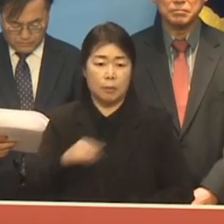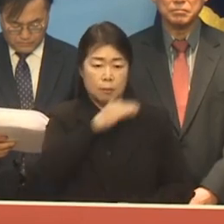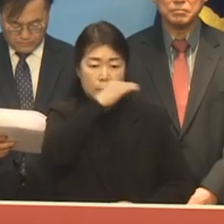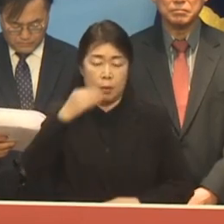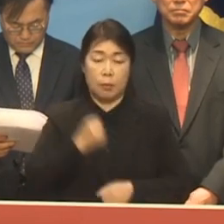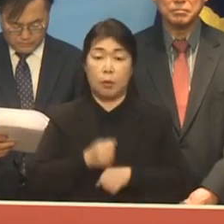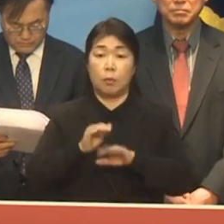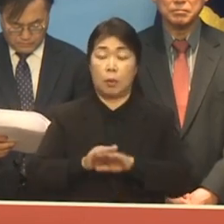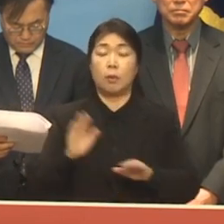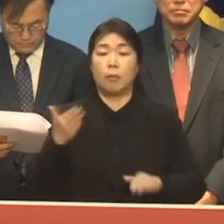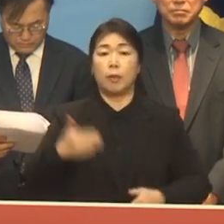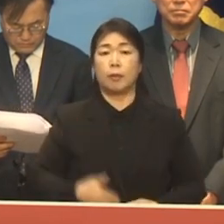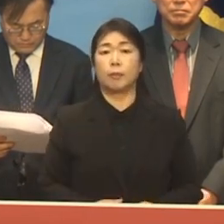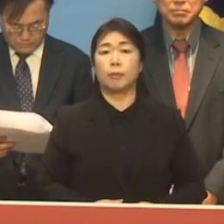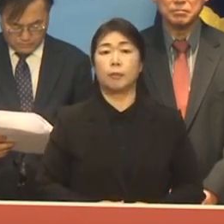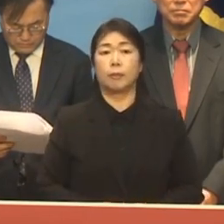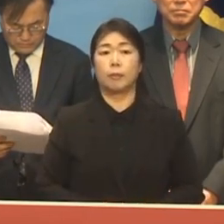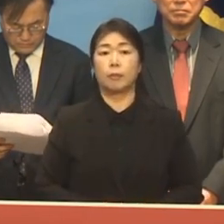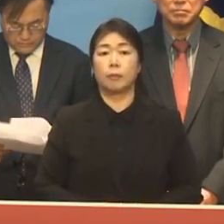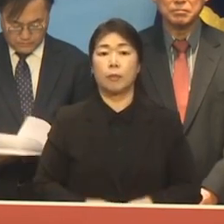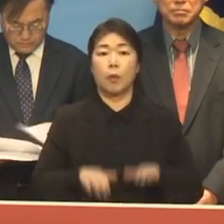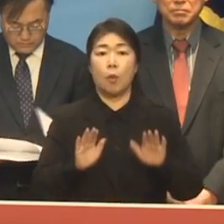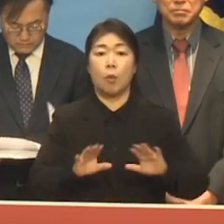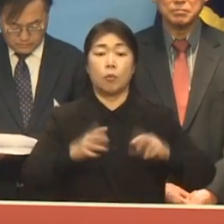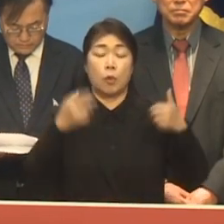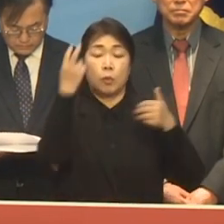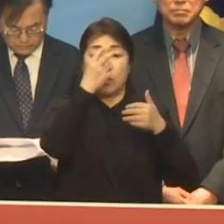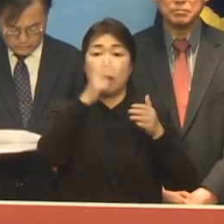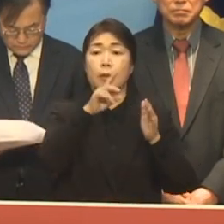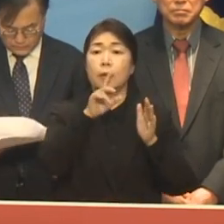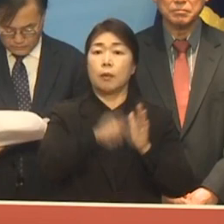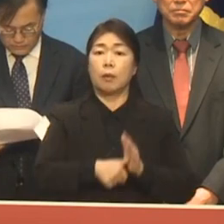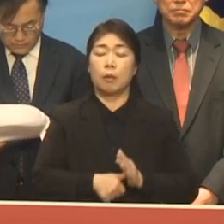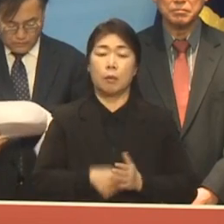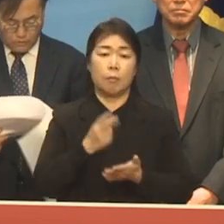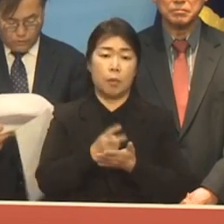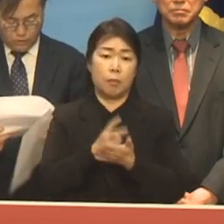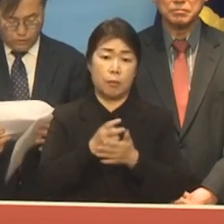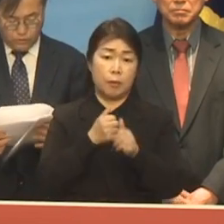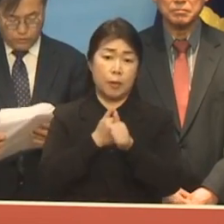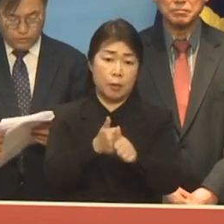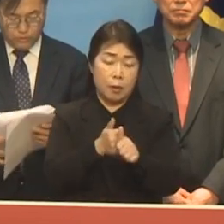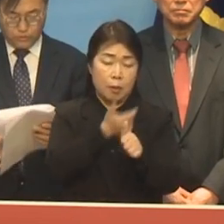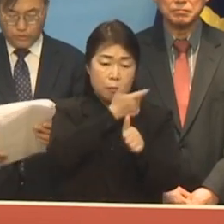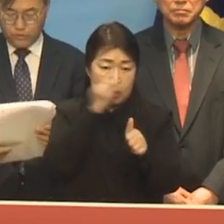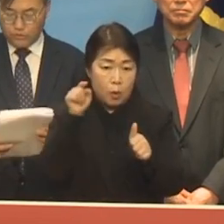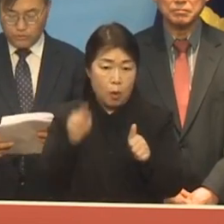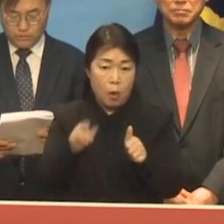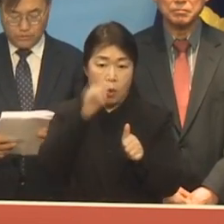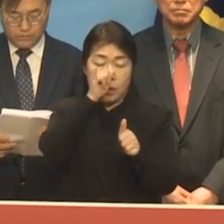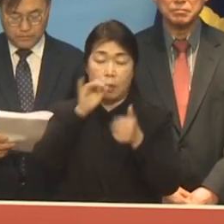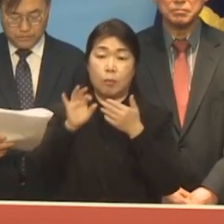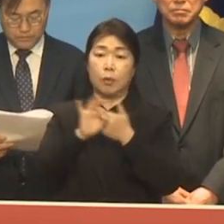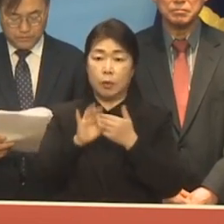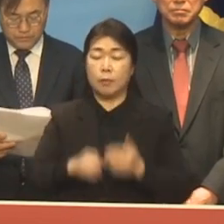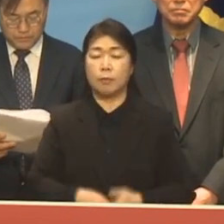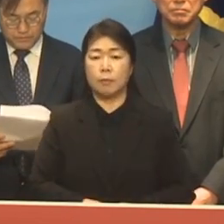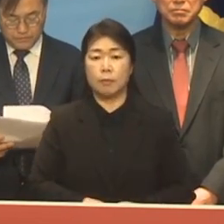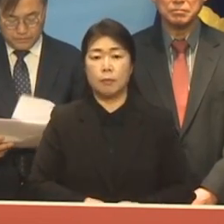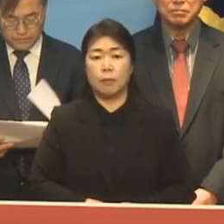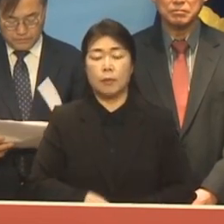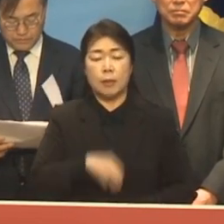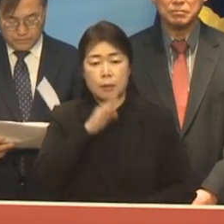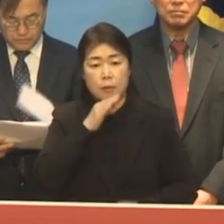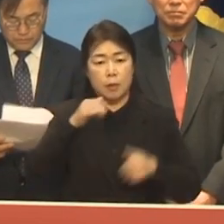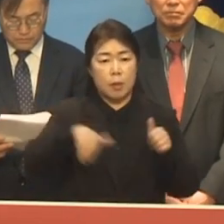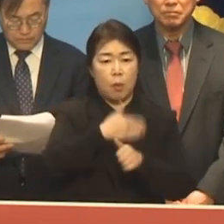할 것입니다. 이번 국정조사에서 법규상의 미비점이 밝혀진다면 실정에